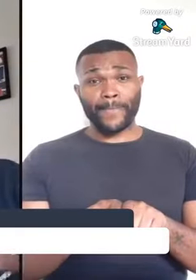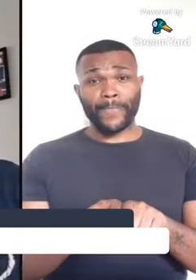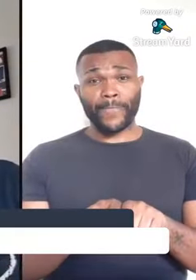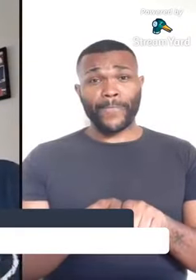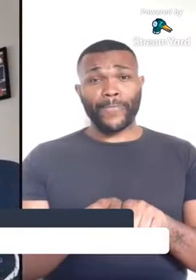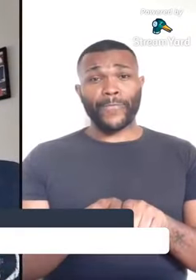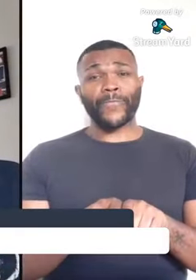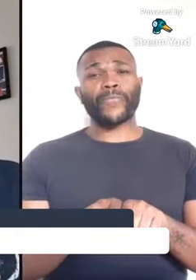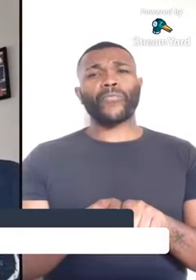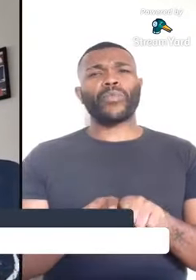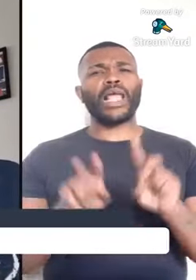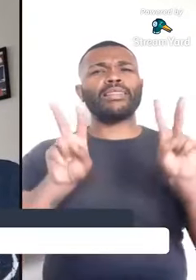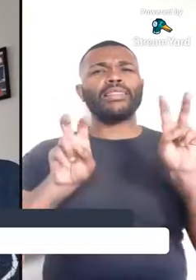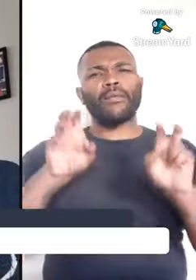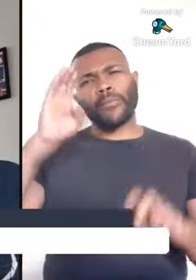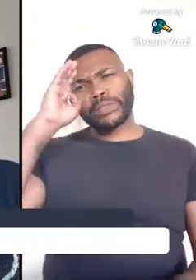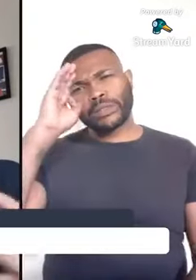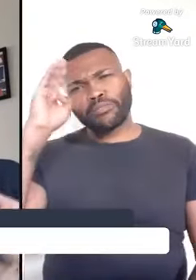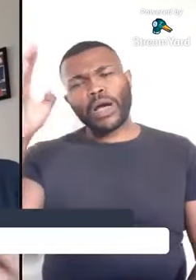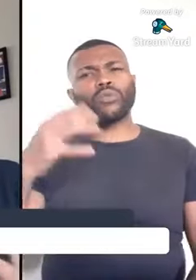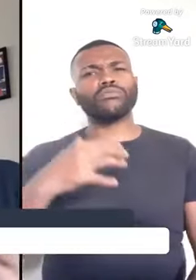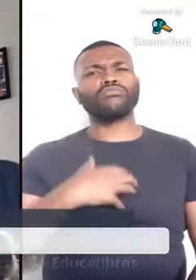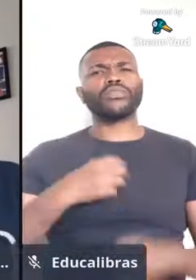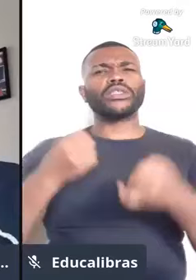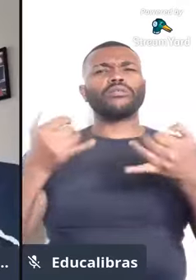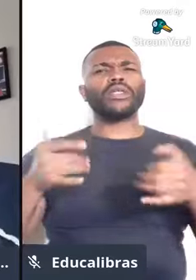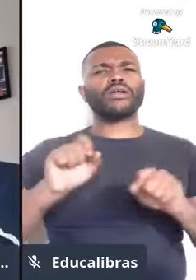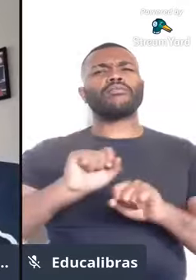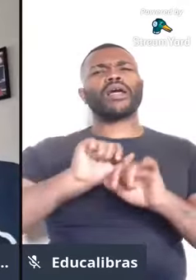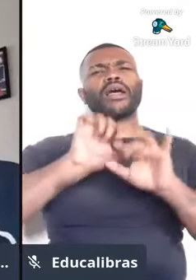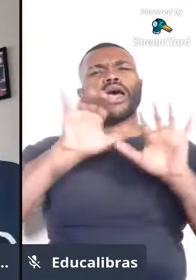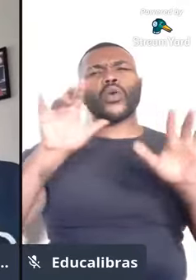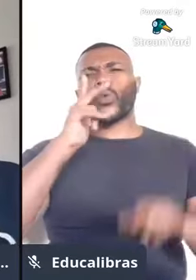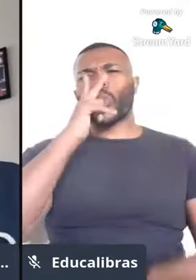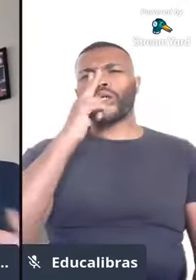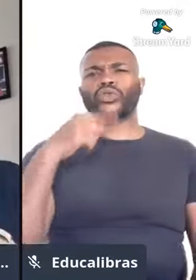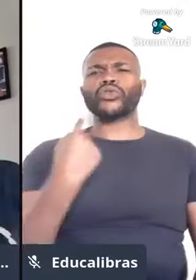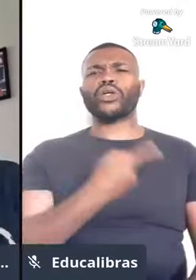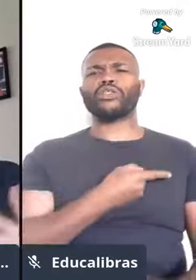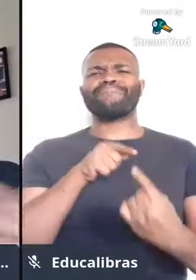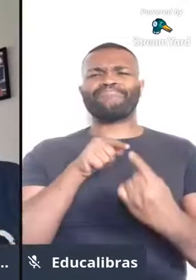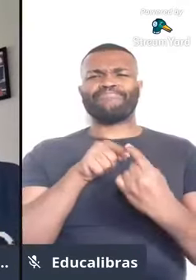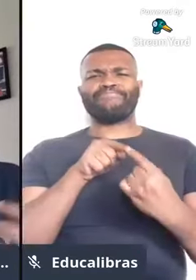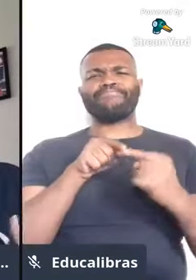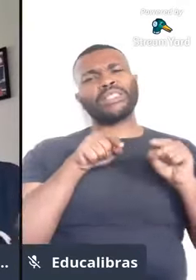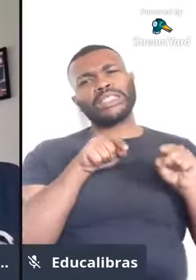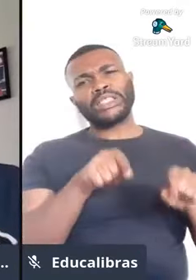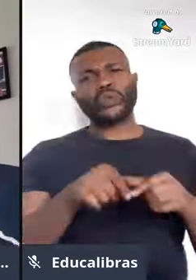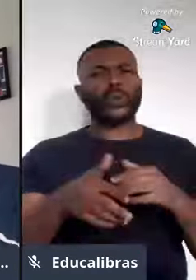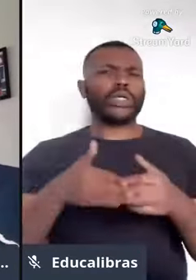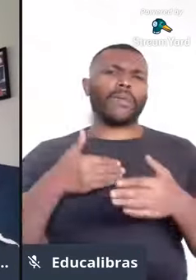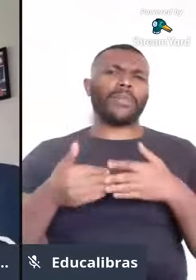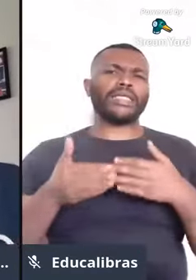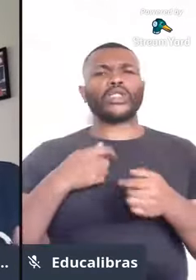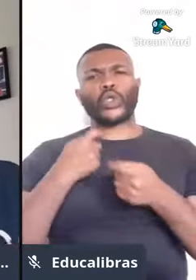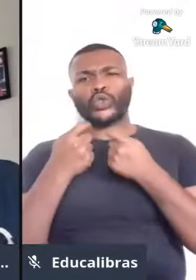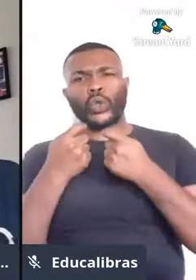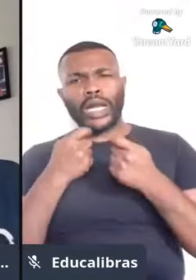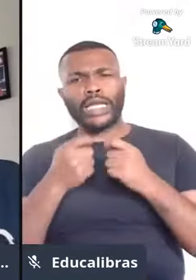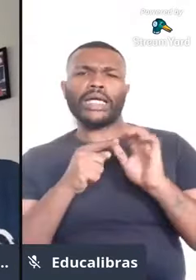primordiais ali de maneira bastante clara, então eu acho que a gente tem uma sintonia boa nesse aspecto, independente de eu ser jornalista, ter que te